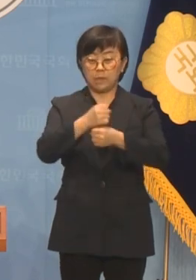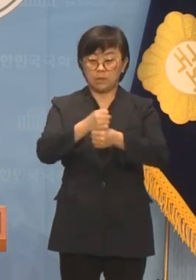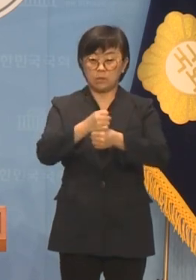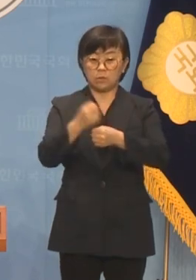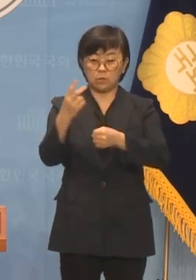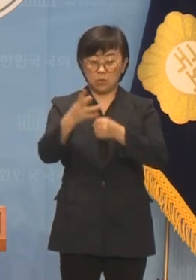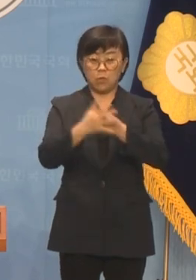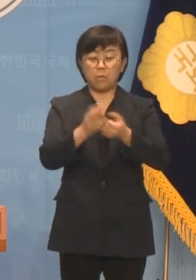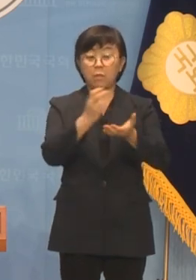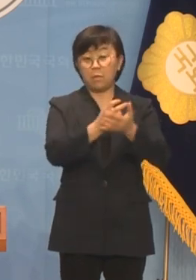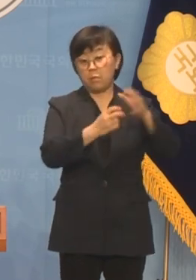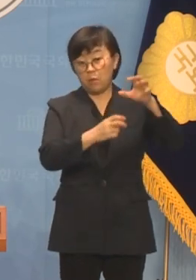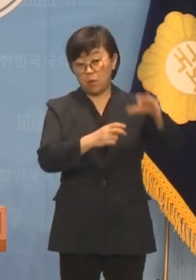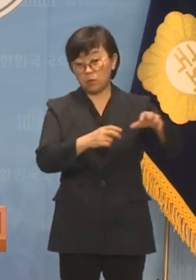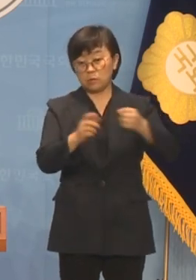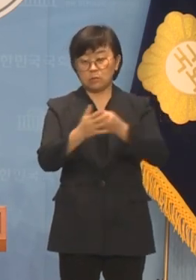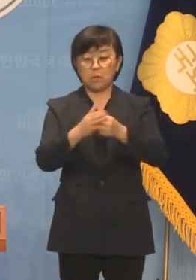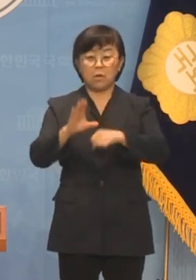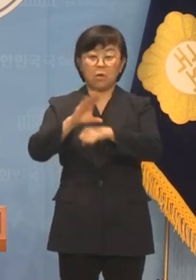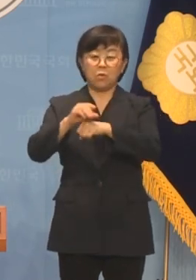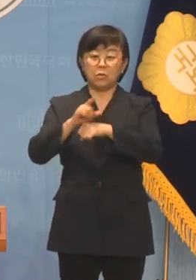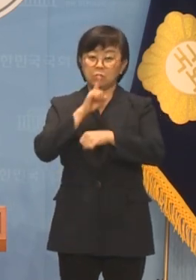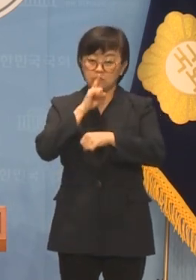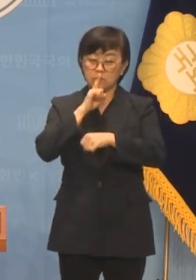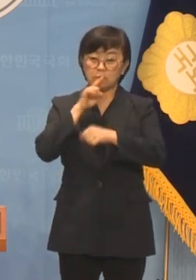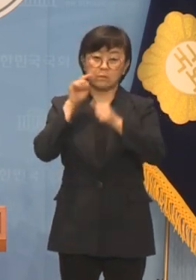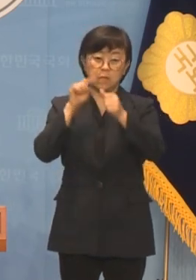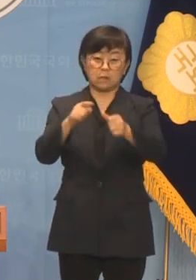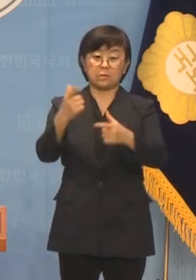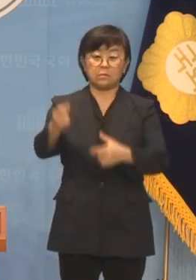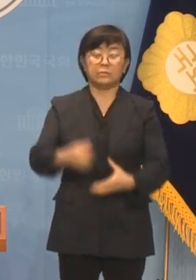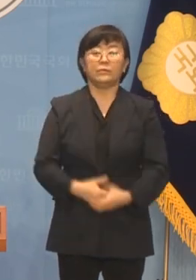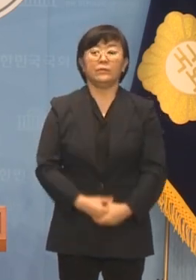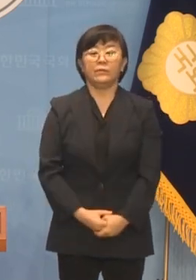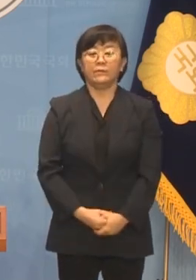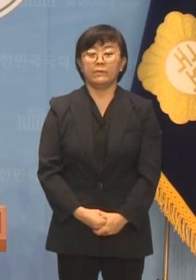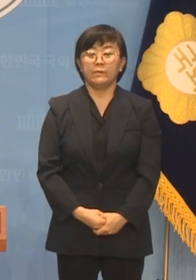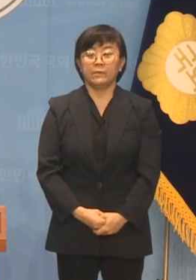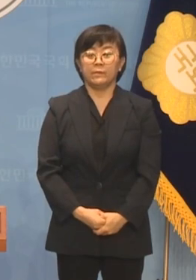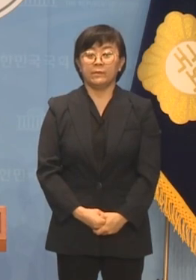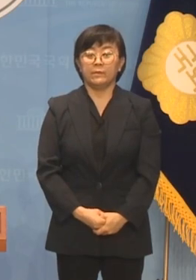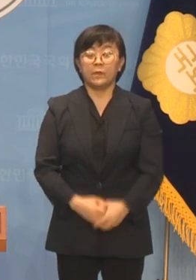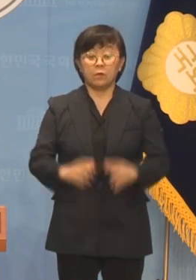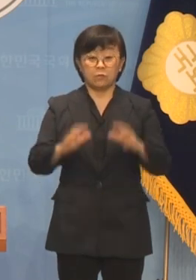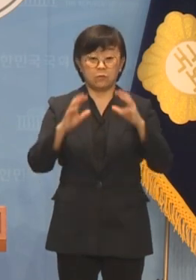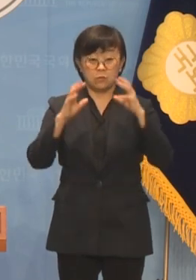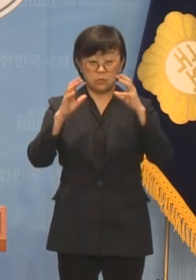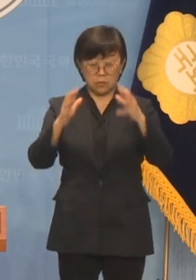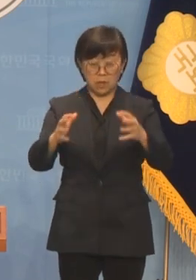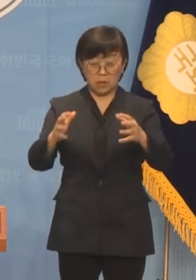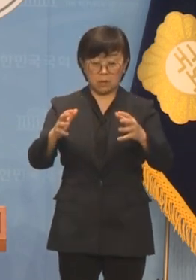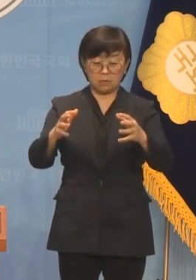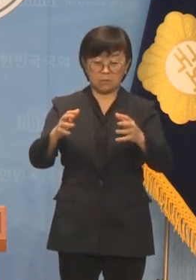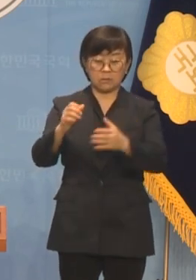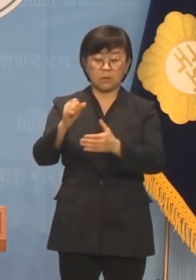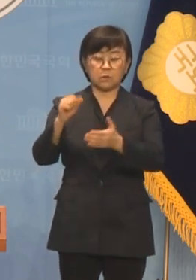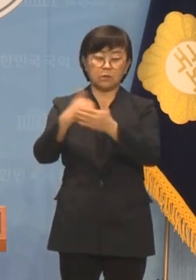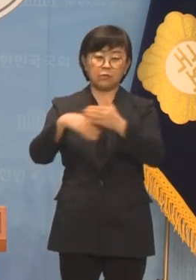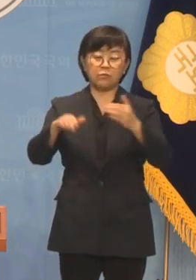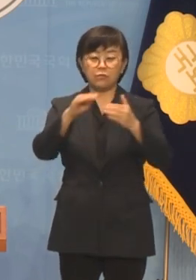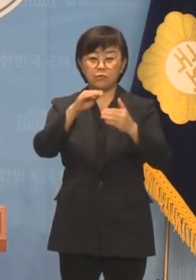하고 법원은 언론에 침묵하라고 말하는 꼴입니다. 국가 위상을 깎아먹고 있는